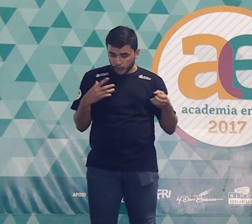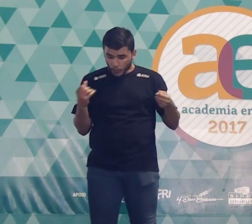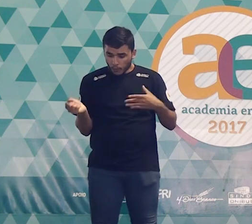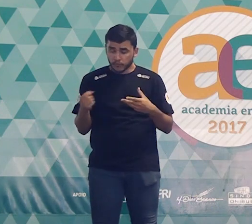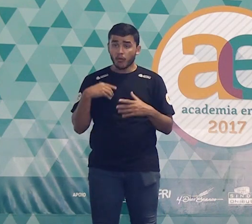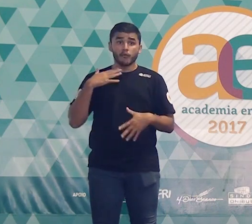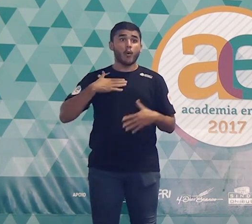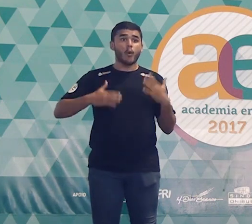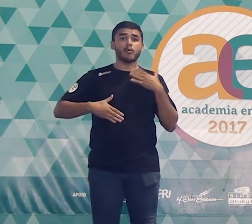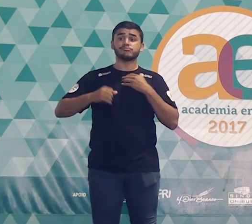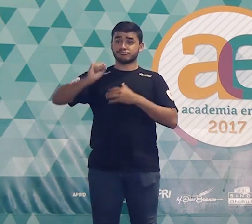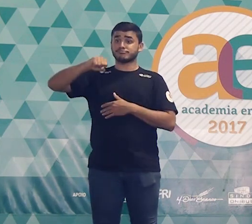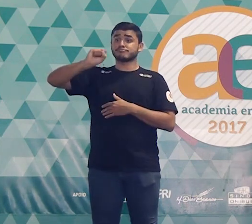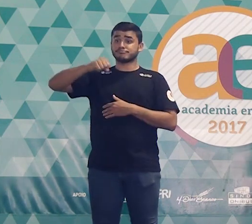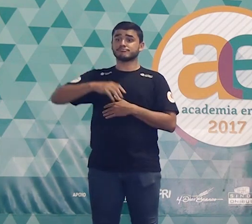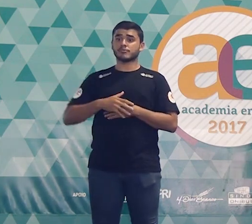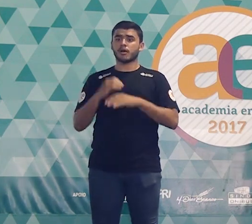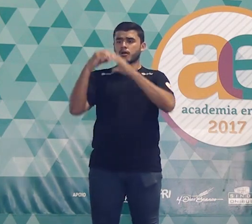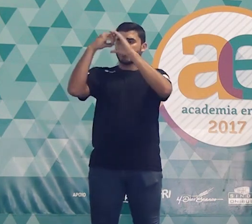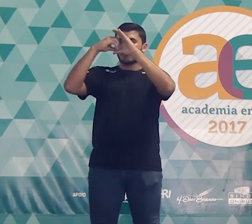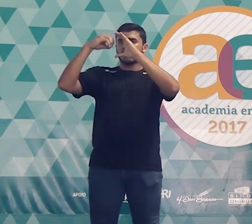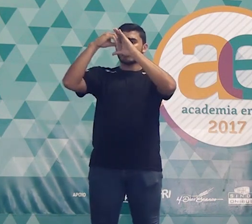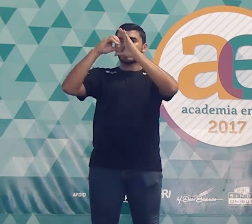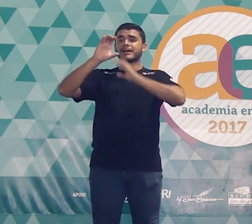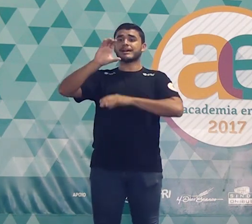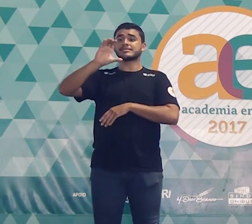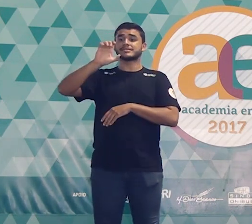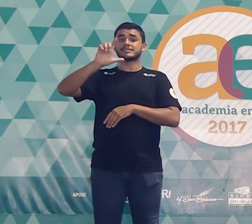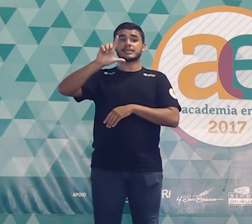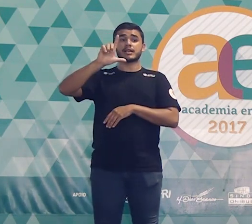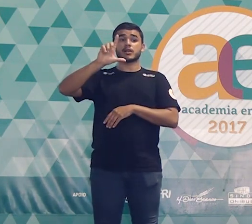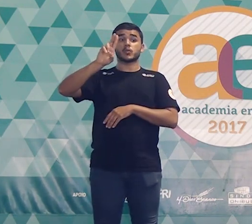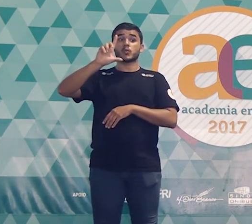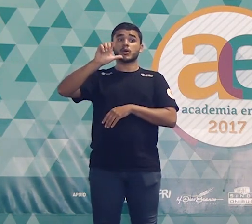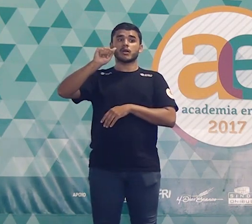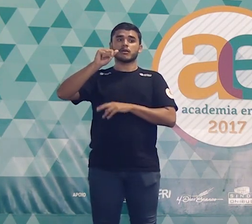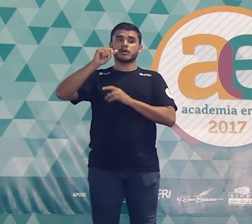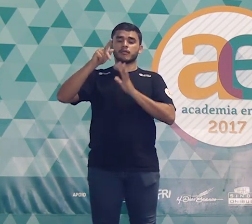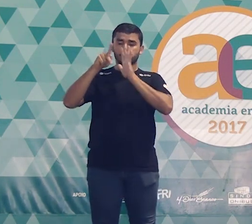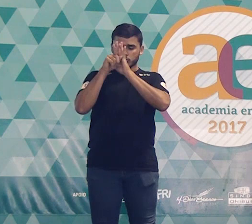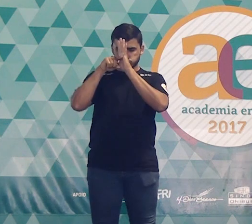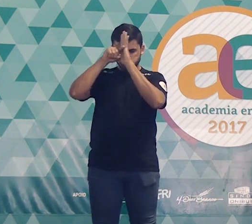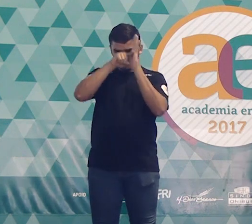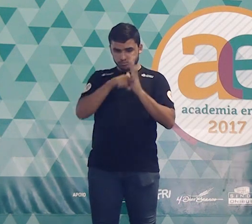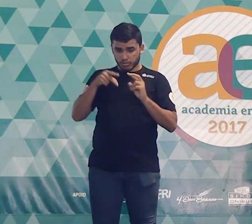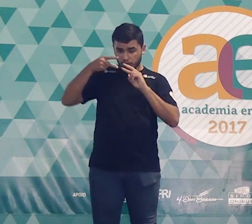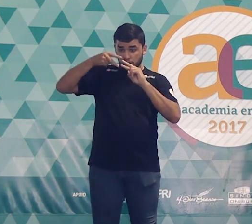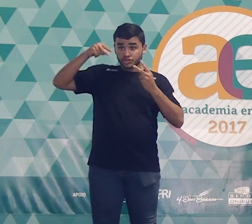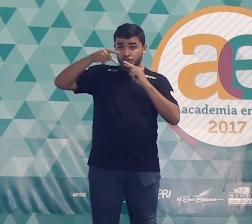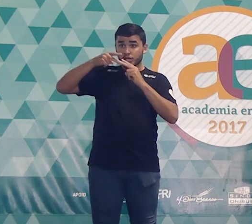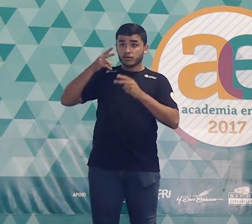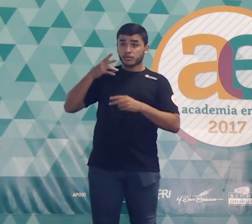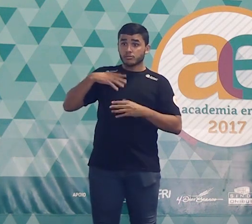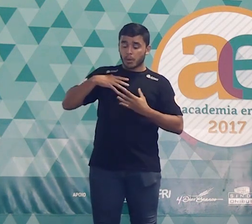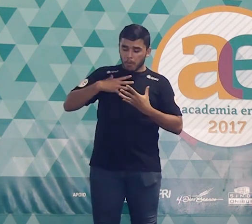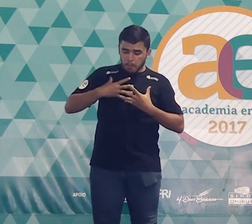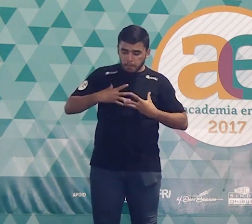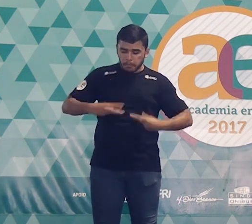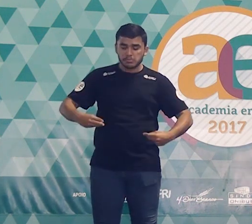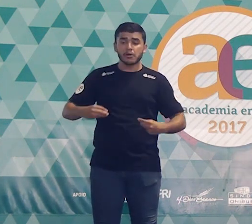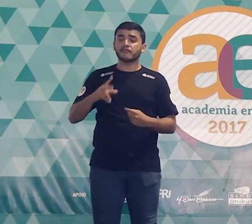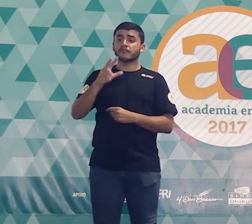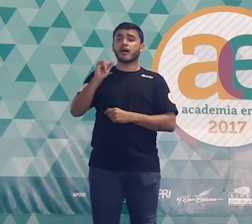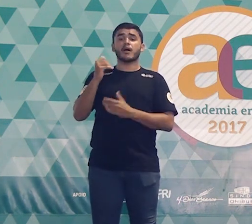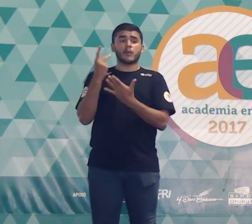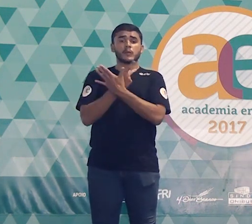aparecendo. Então, Rodrigo, quem é que marca o tempo de vida dessa célula? A genética. Mas quando chega a hora dela, ela tem que partir. E